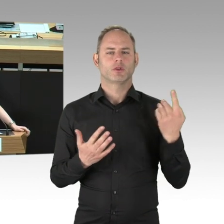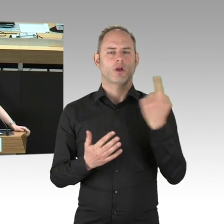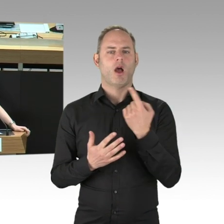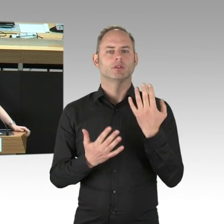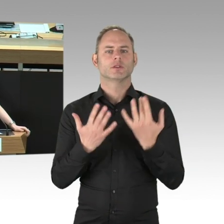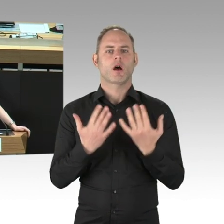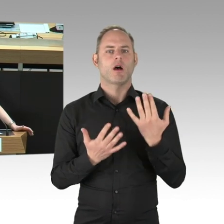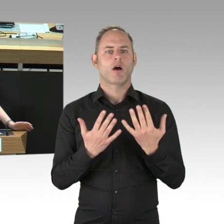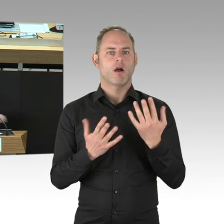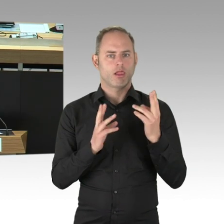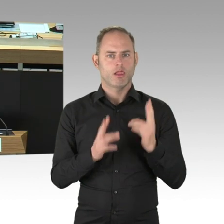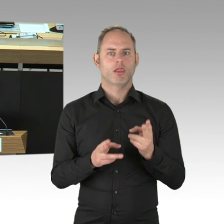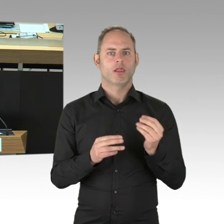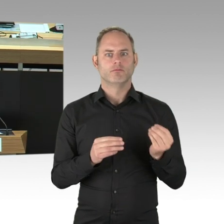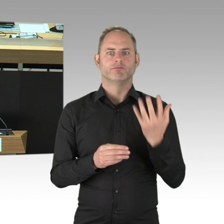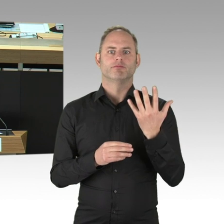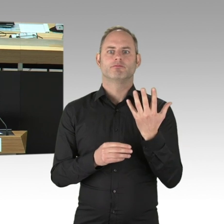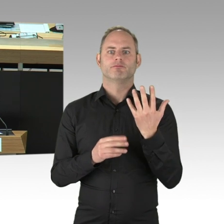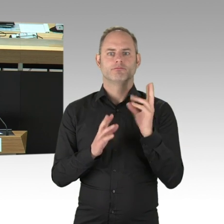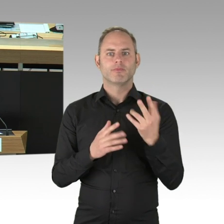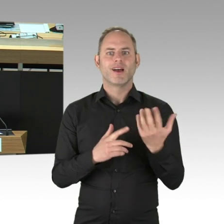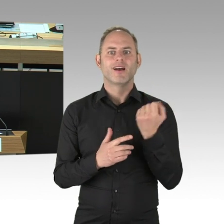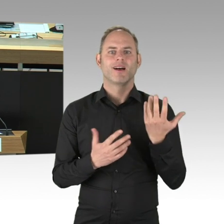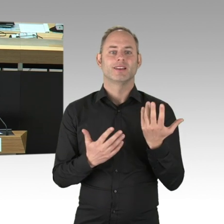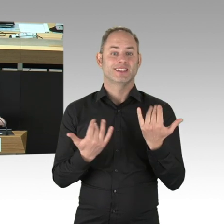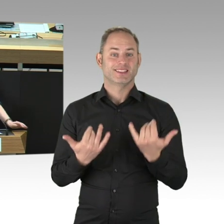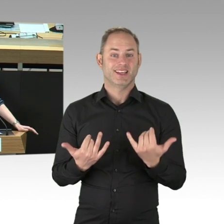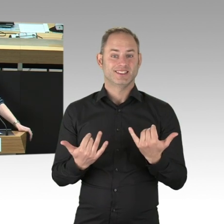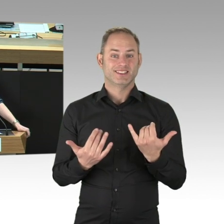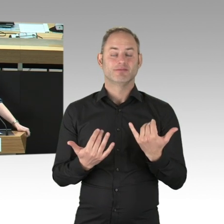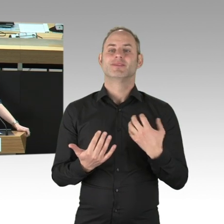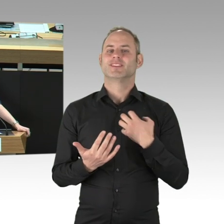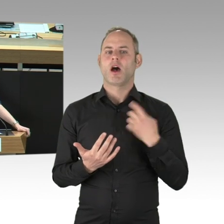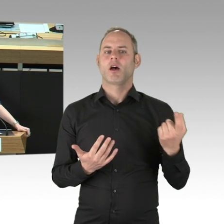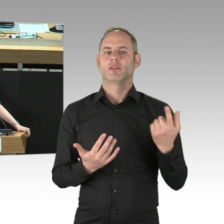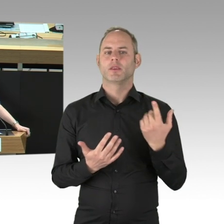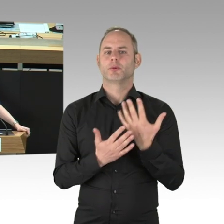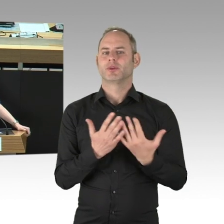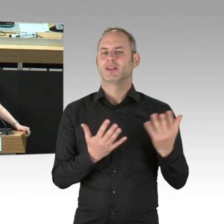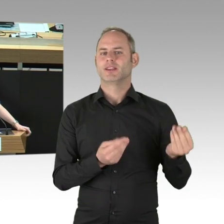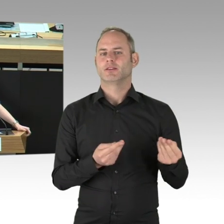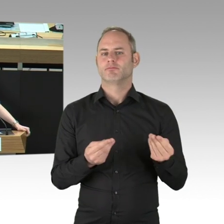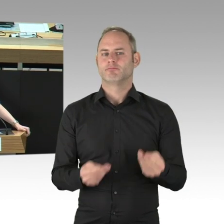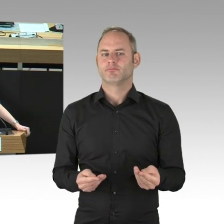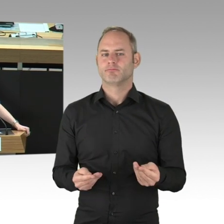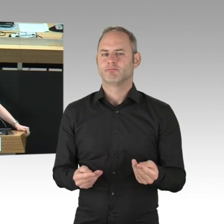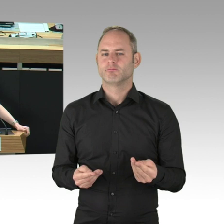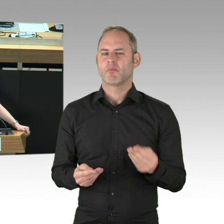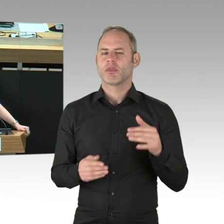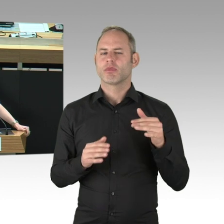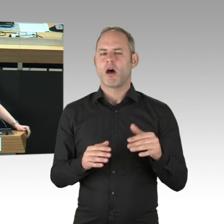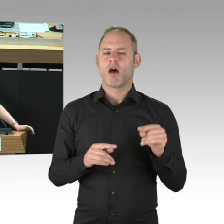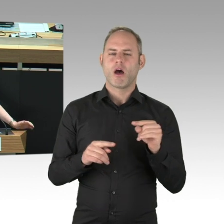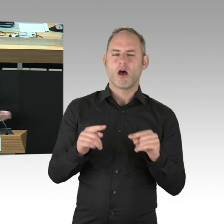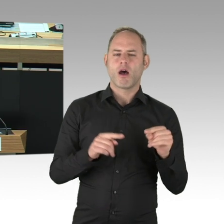Landeskonzept da ist und es enthält auch vieles Richtige, aber die vor uns allen liegende Aufgabe, die Bekämpfung des